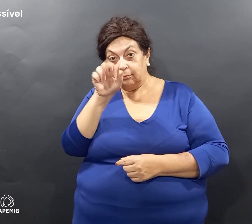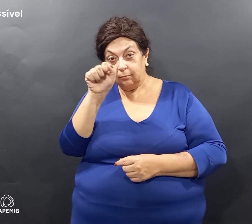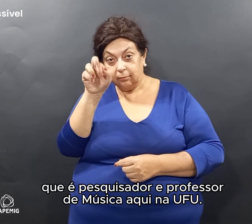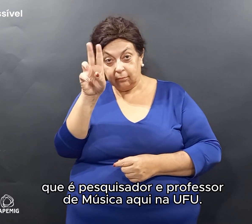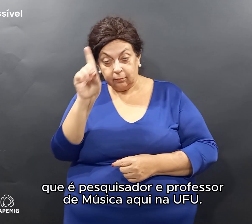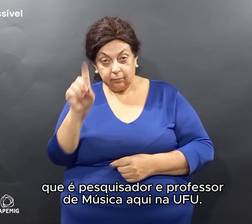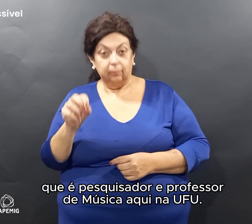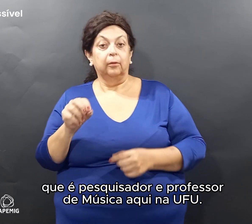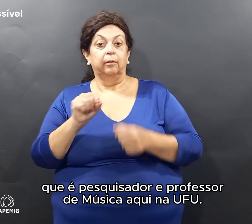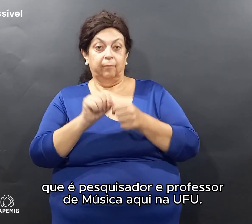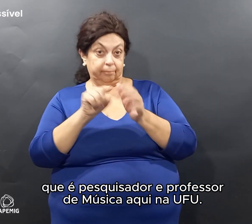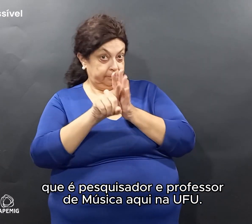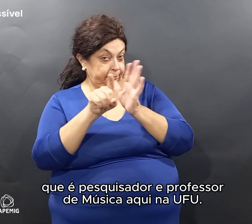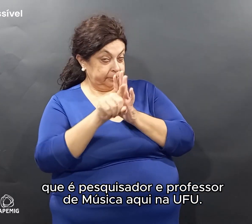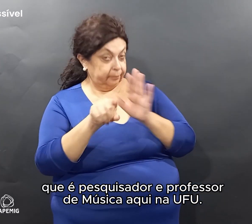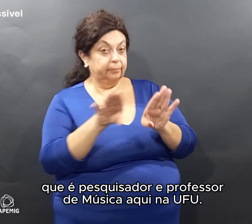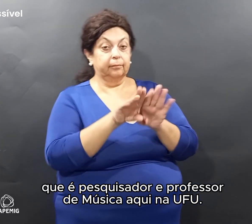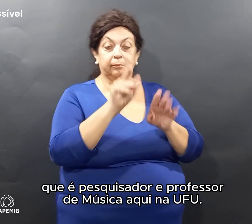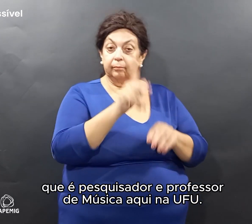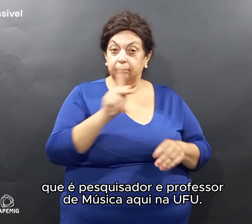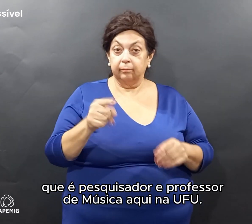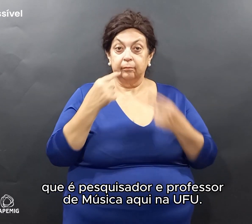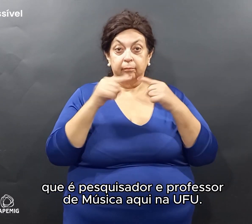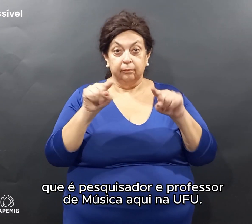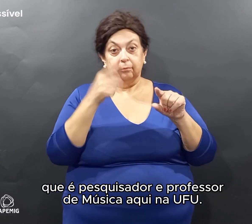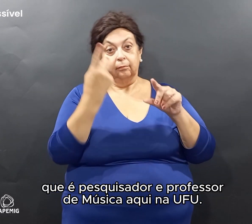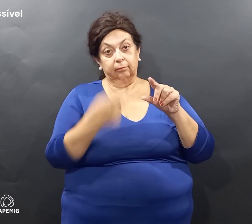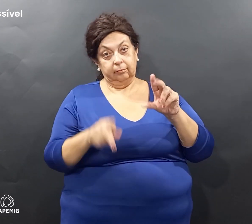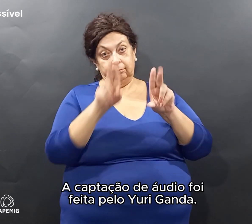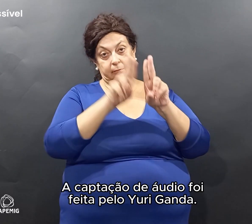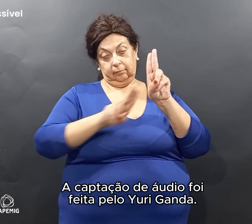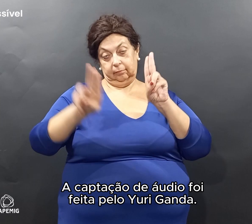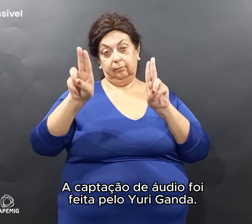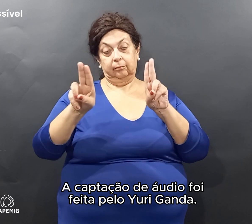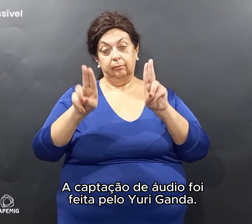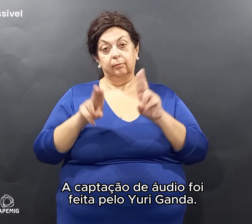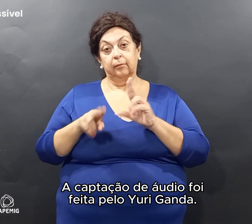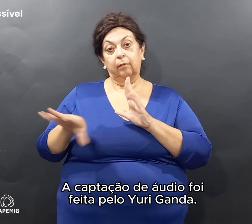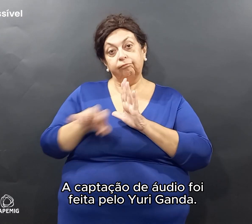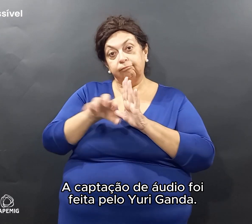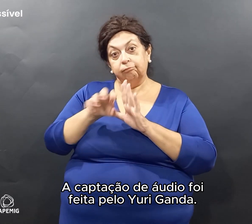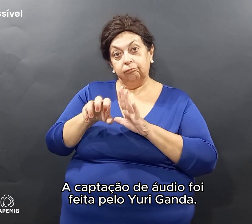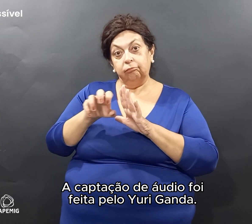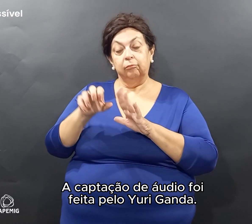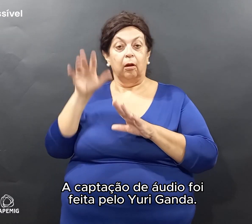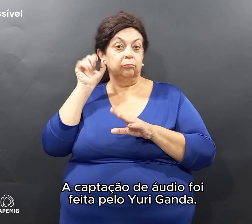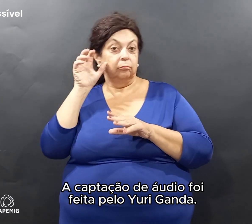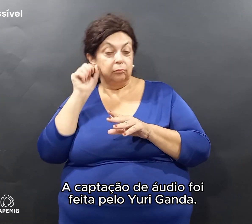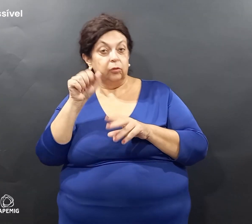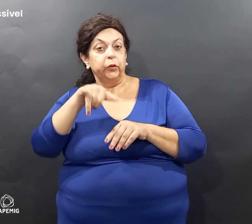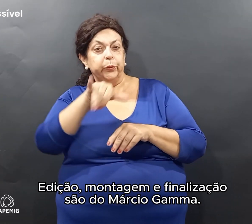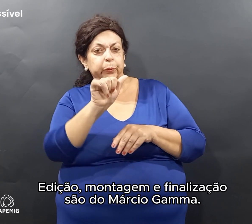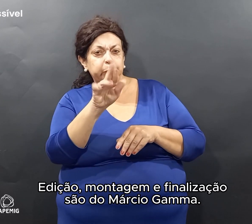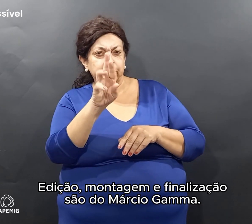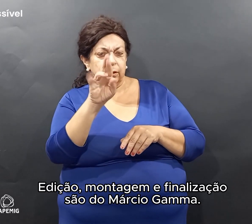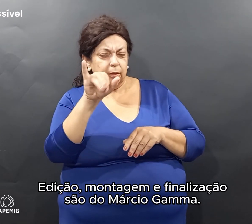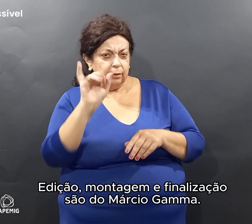que é pesquisador e professor de música aqui na UFO. A captação de áudio foi feita pelo Yuri Ganda. Edição,